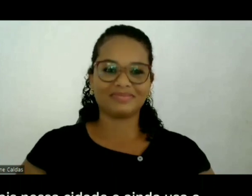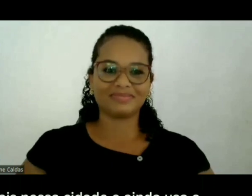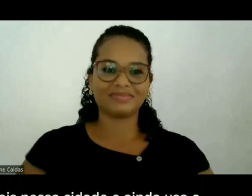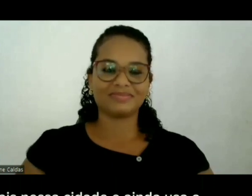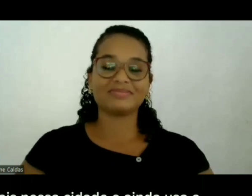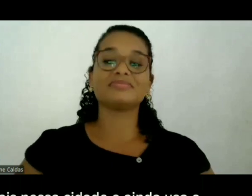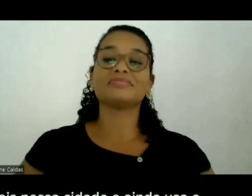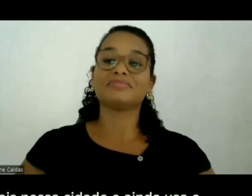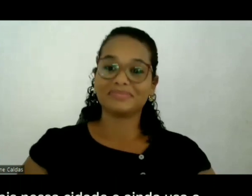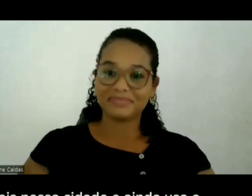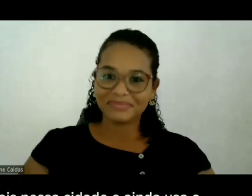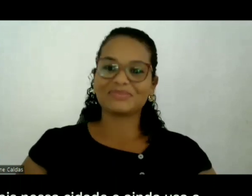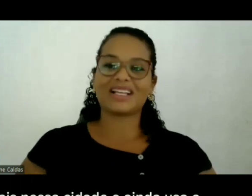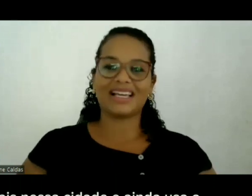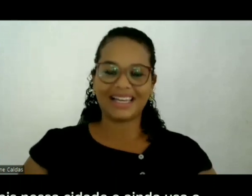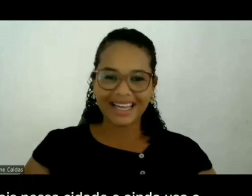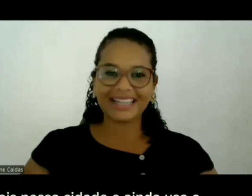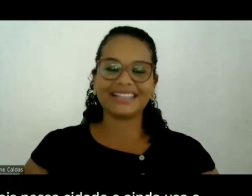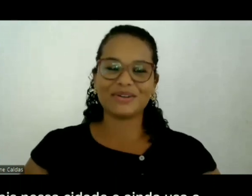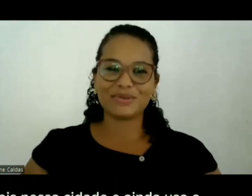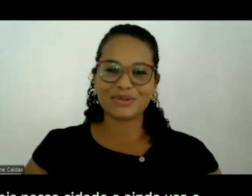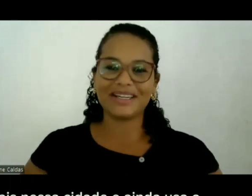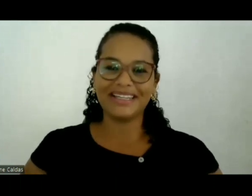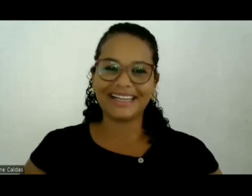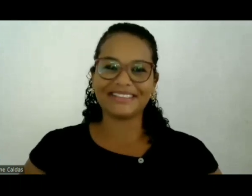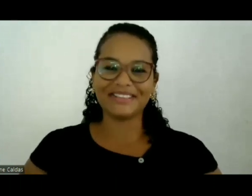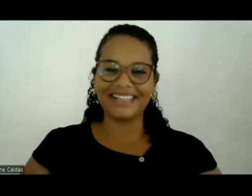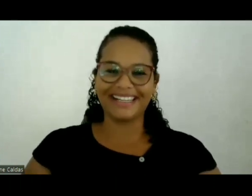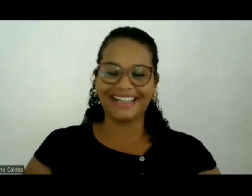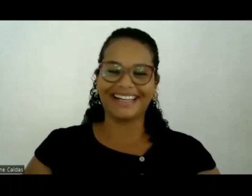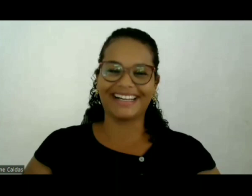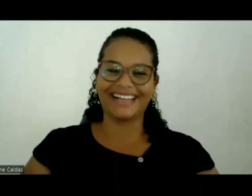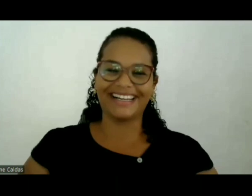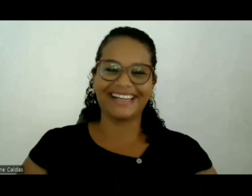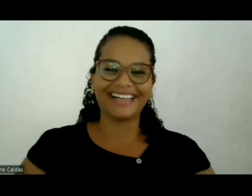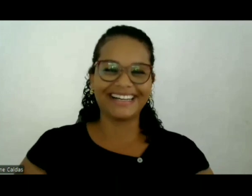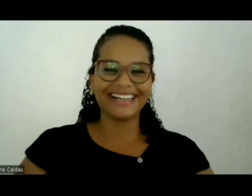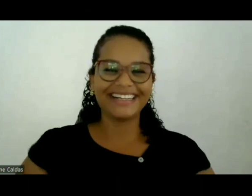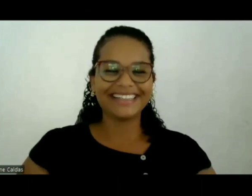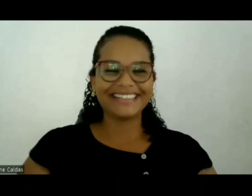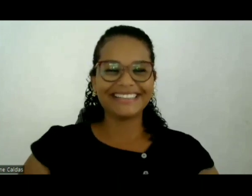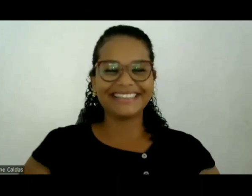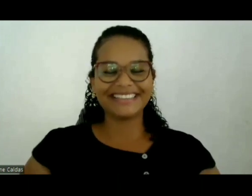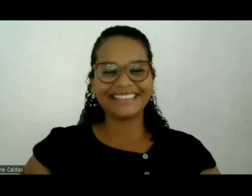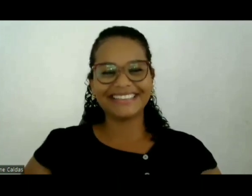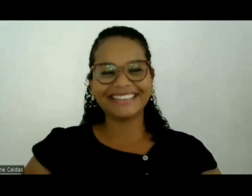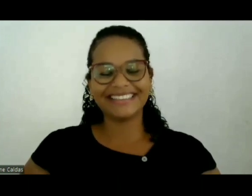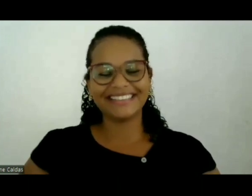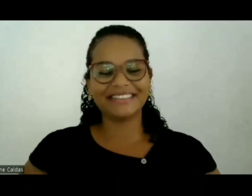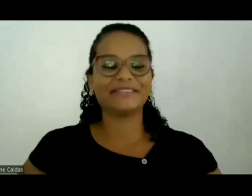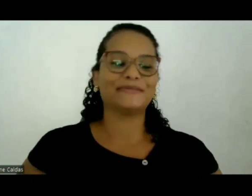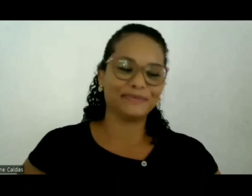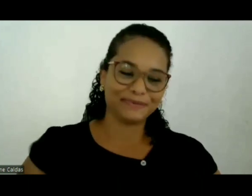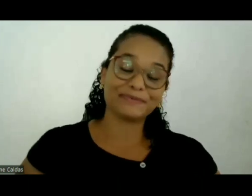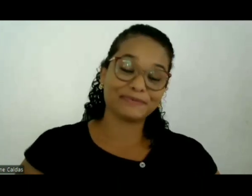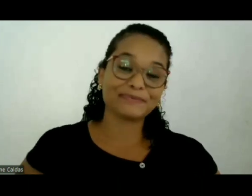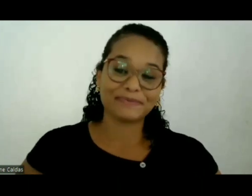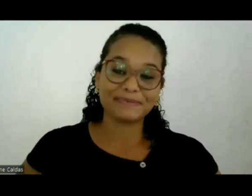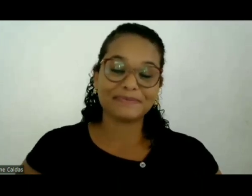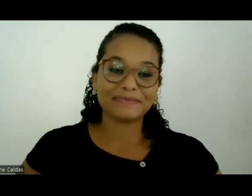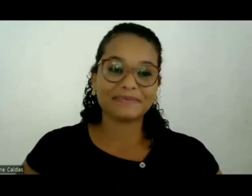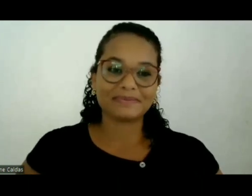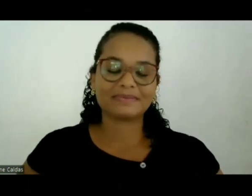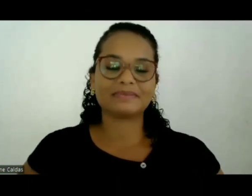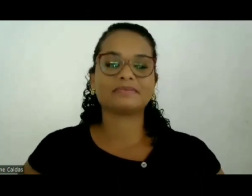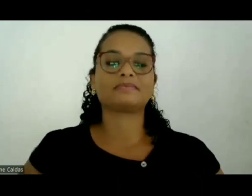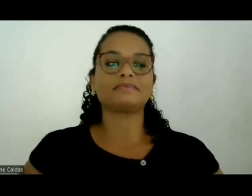mora mais nessa cidade e ainda usa o Ainda arrinado. uso mais nada. Então é a mesma coisa, né? No geral,